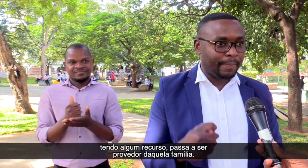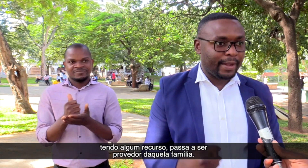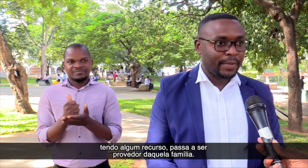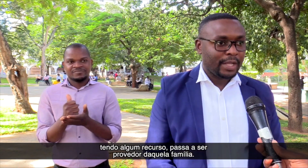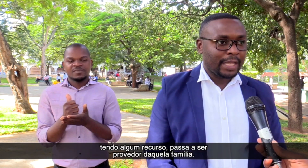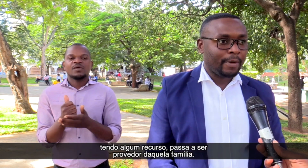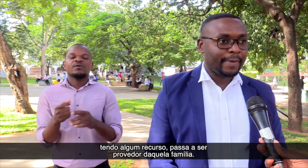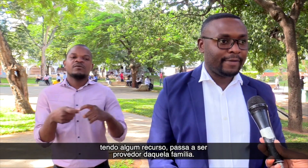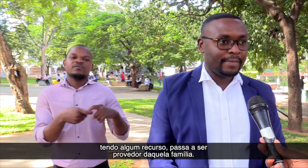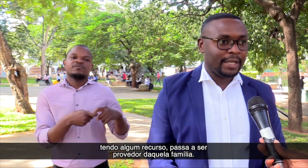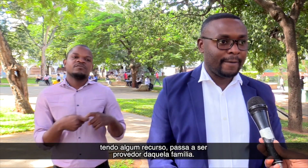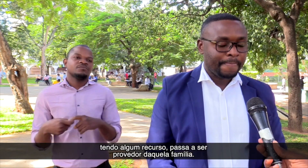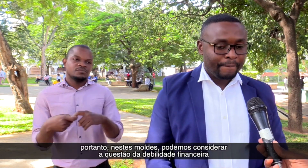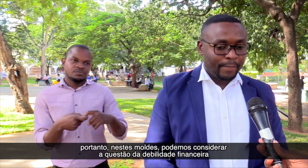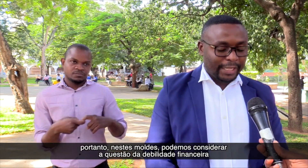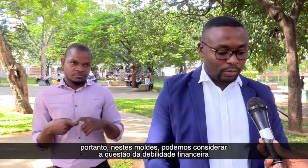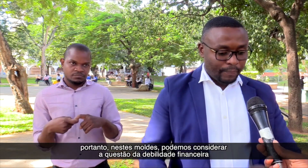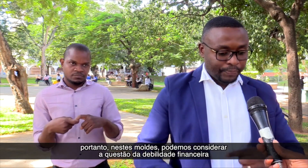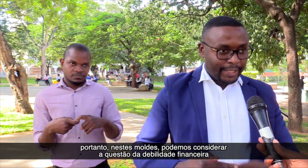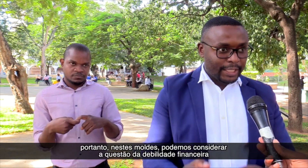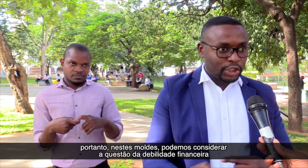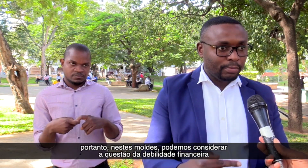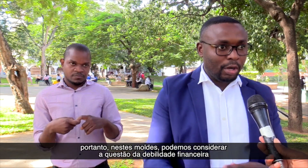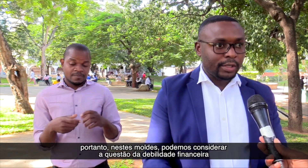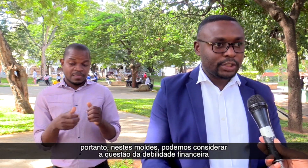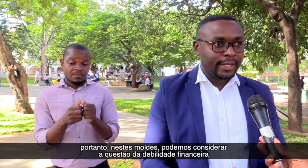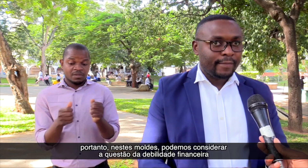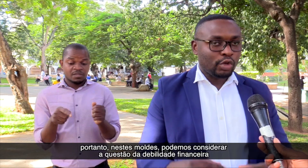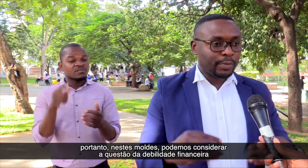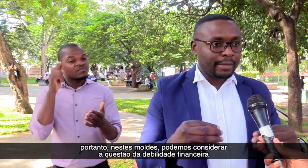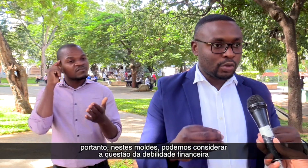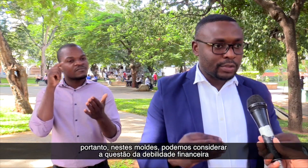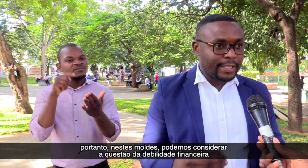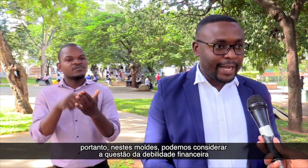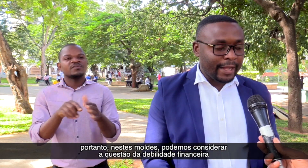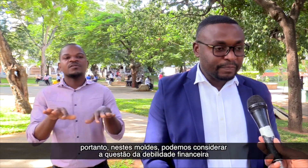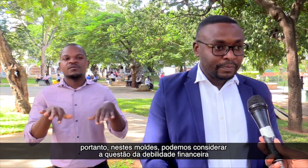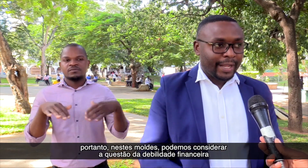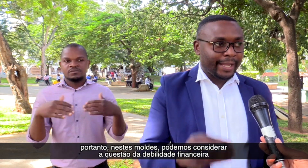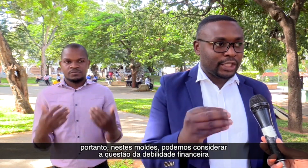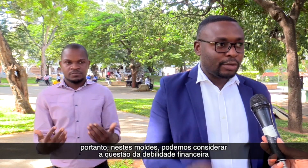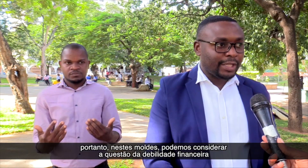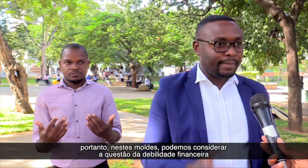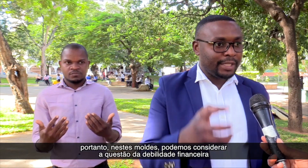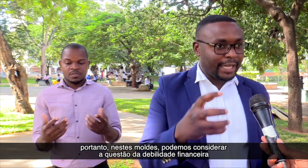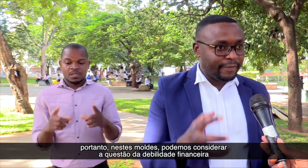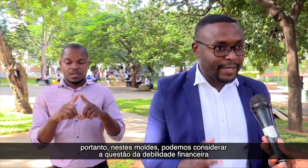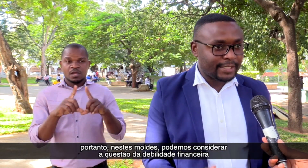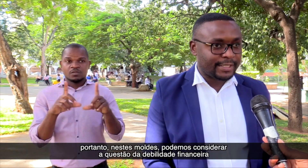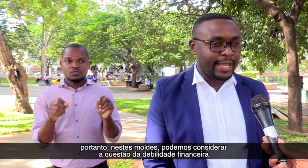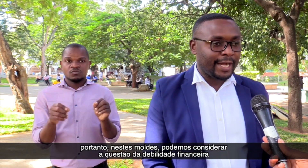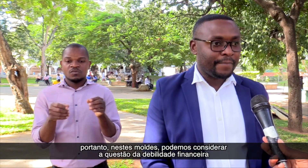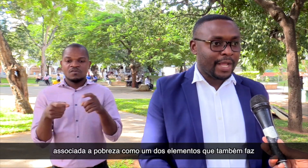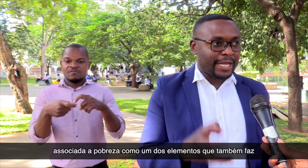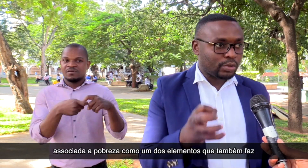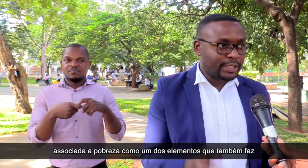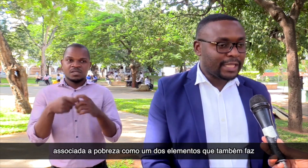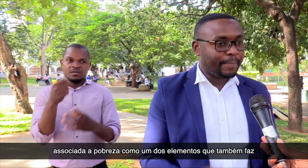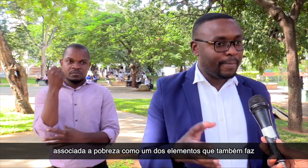da própria família. Portanto, nesses moldes, nós podemos considerar a questão da debilidade